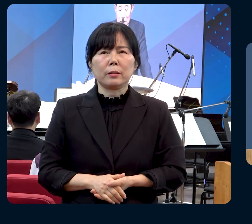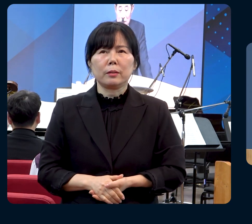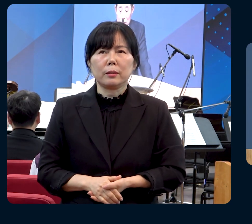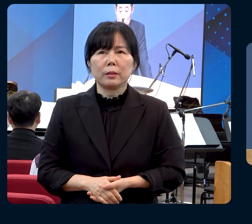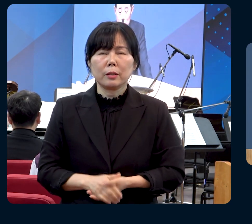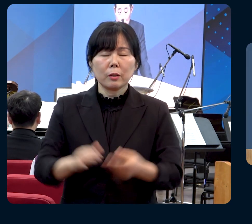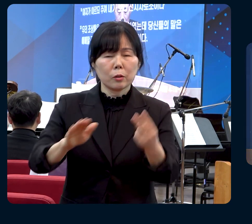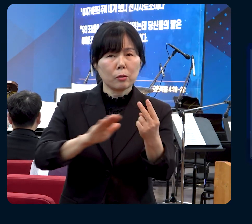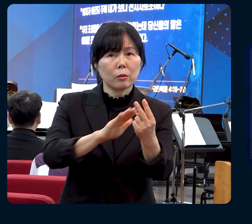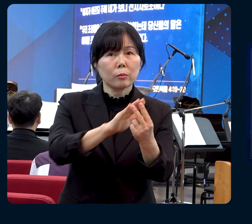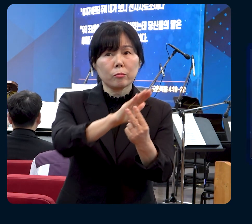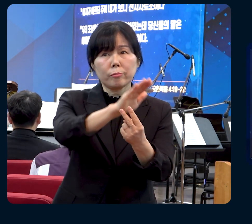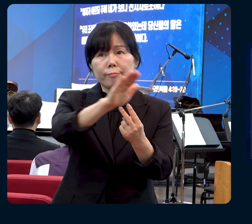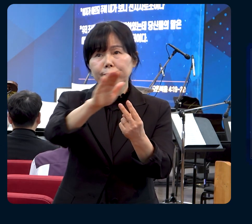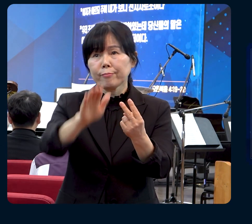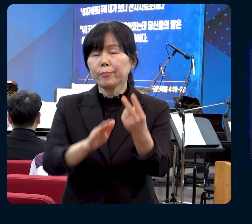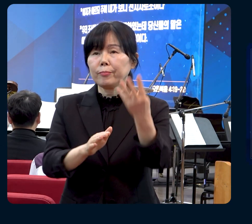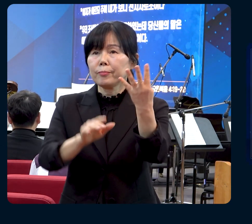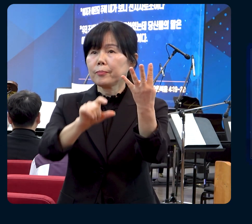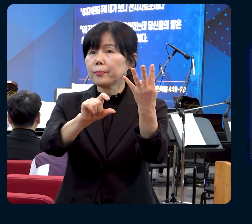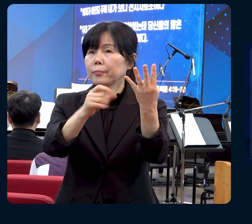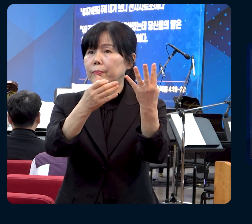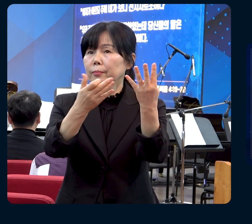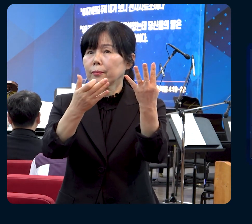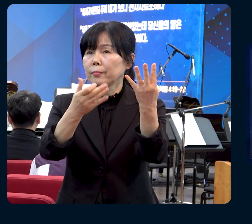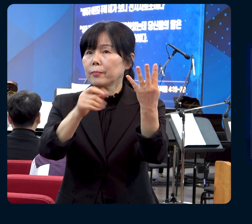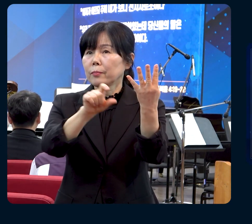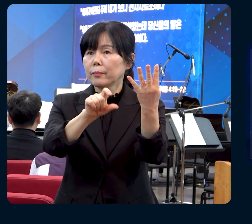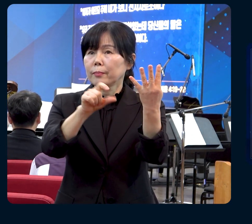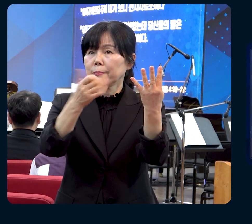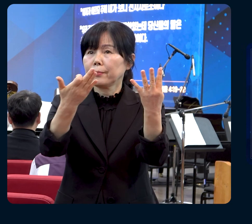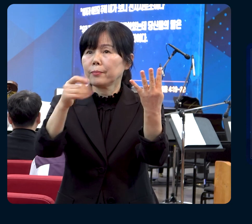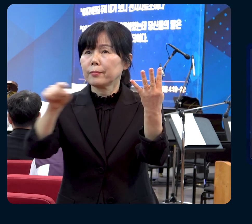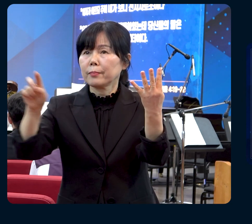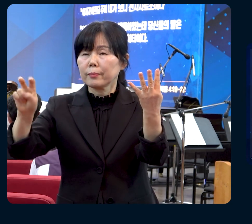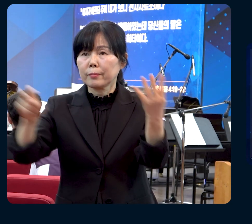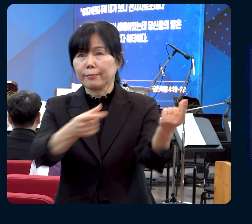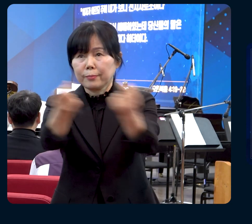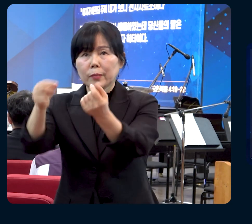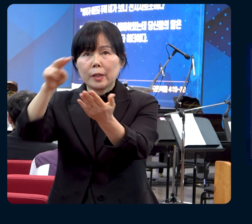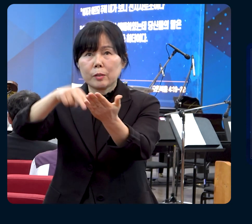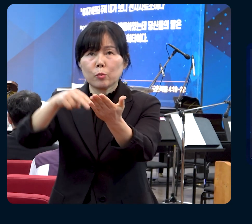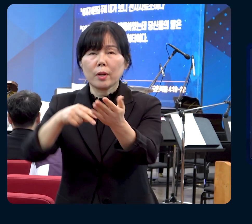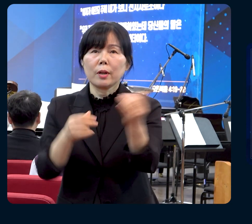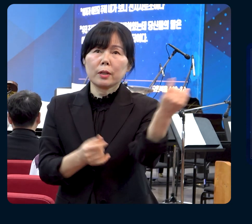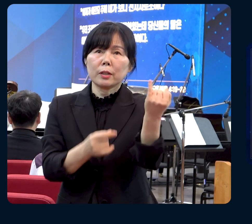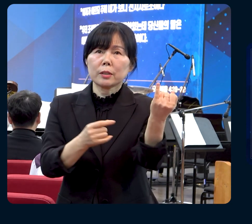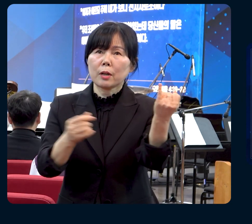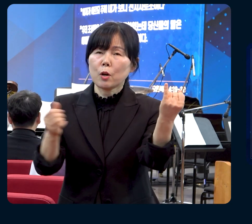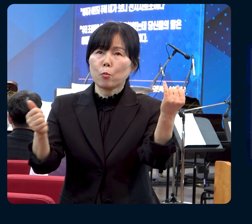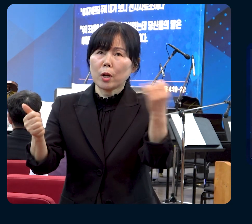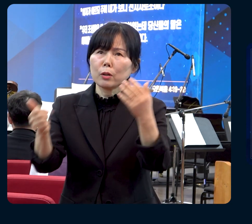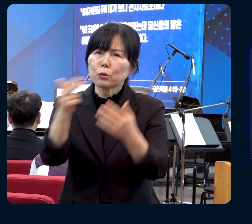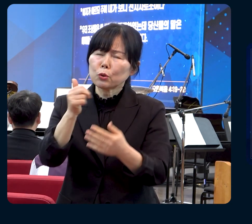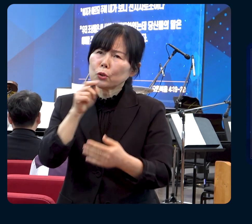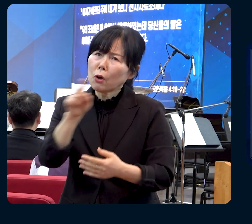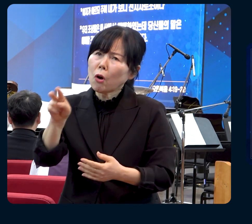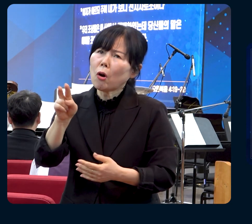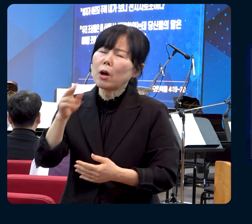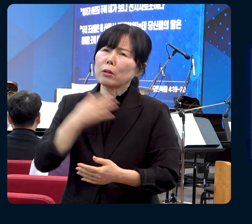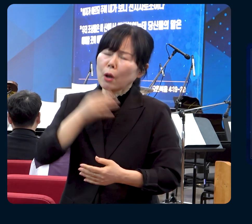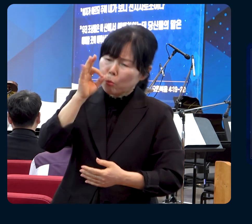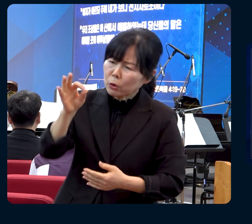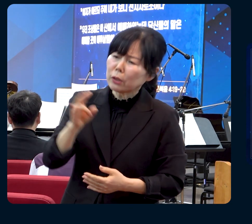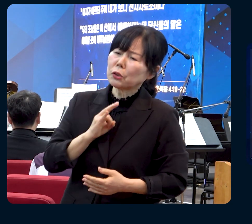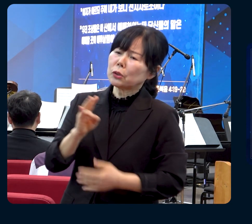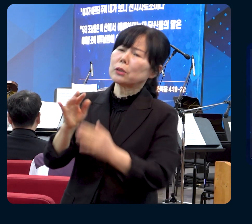요한복음 4장 19절에서 20절을 우리 함께 읽도록 하겠습니다. 여자가 이르되 주여 내가 보니